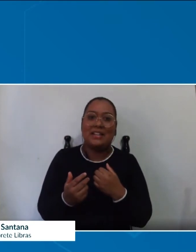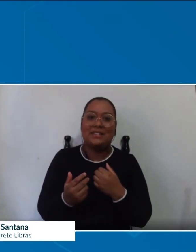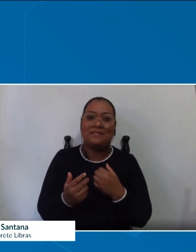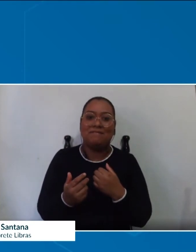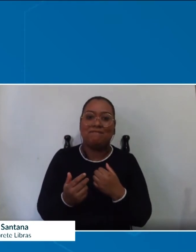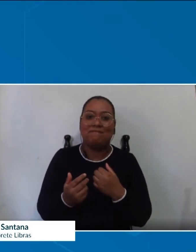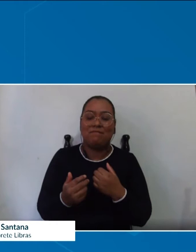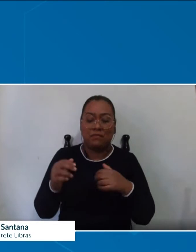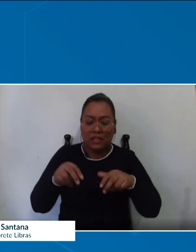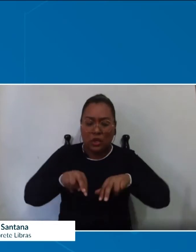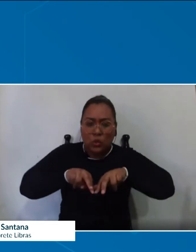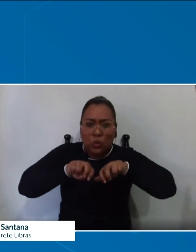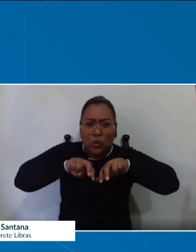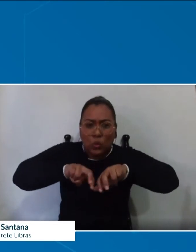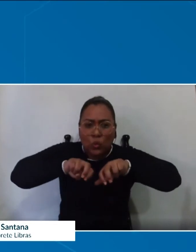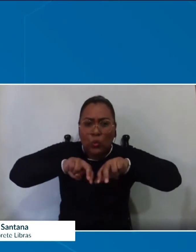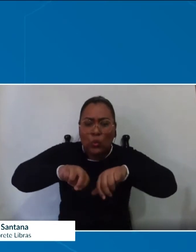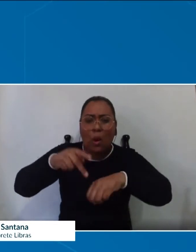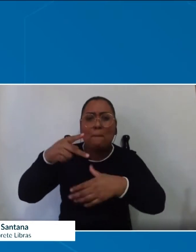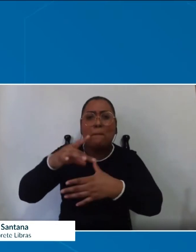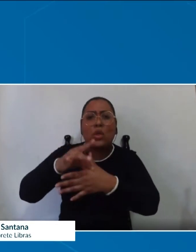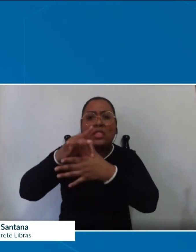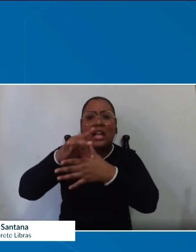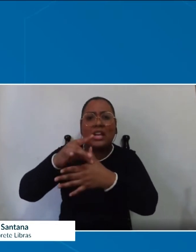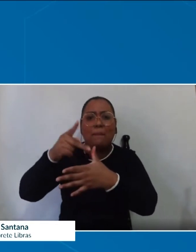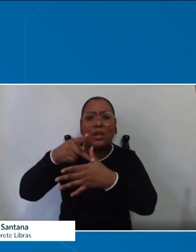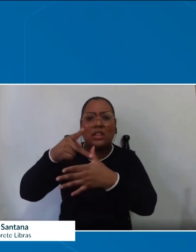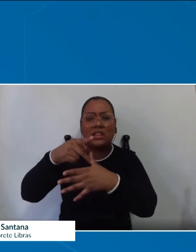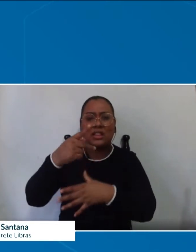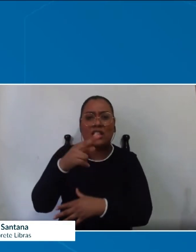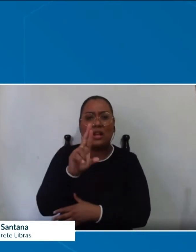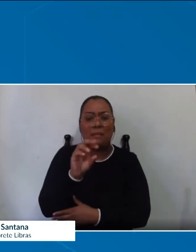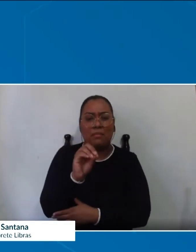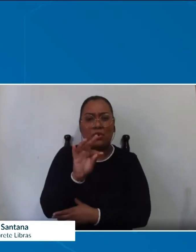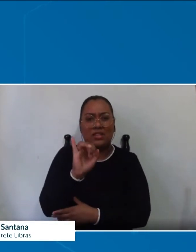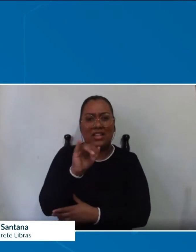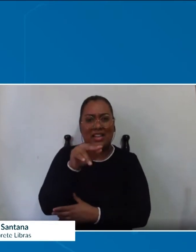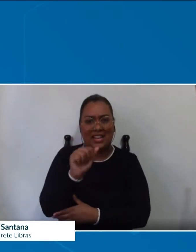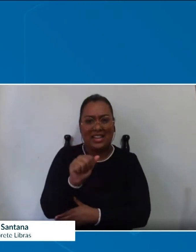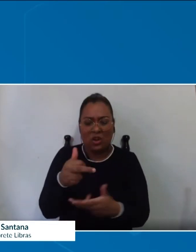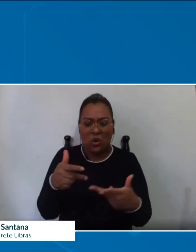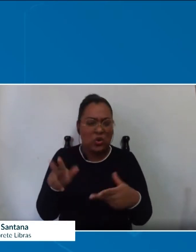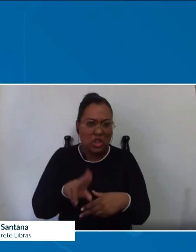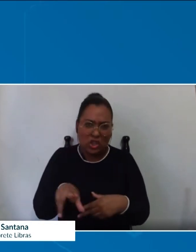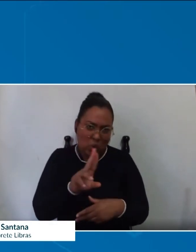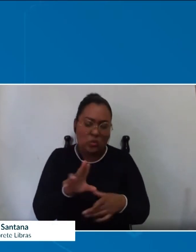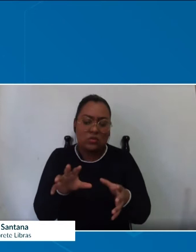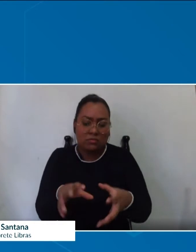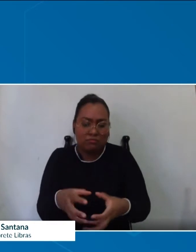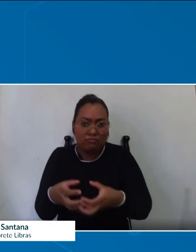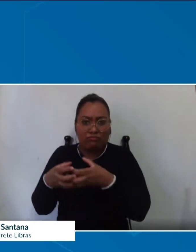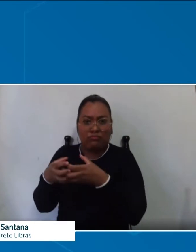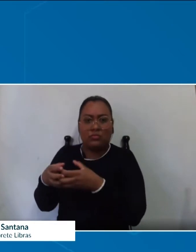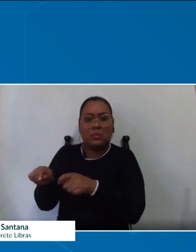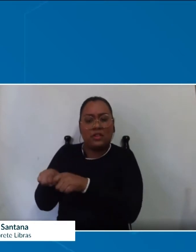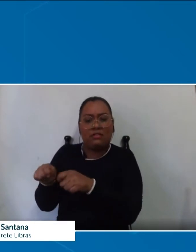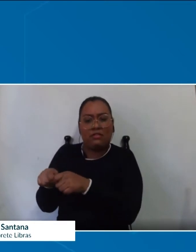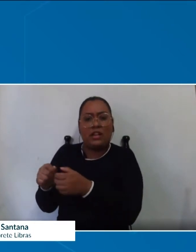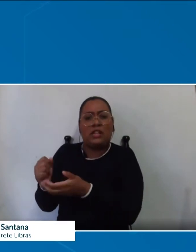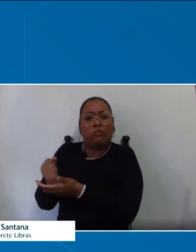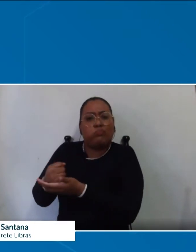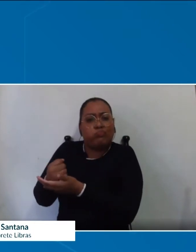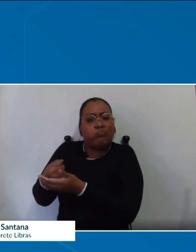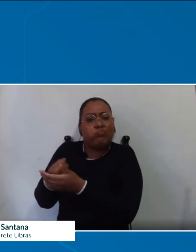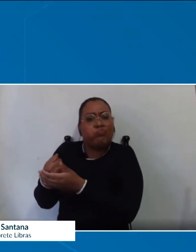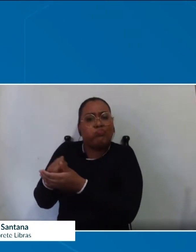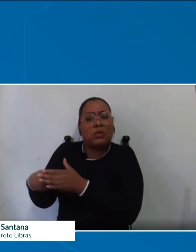extraímos a proteína dessas partes do feijão que não são utilizadas e fizemos extratos com proteína de